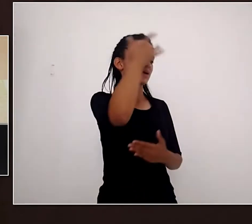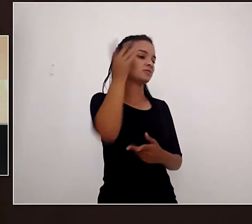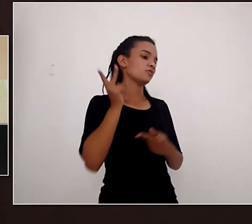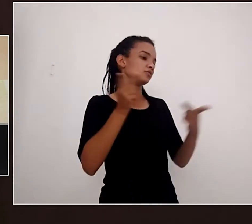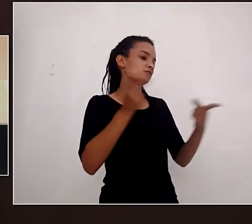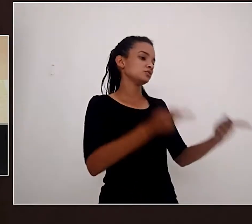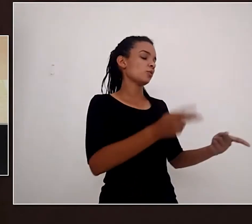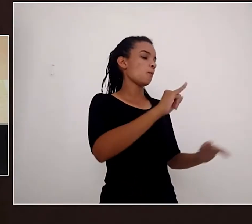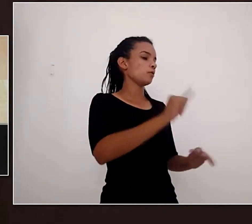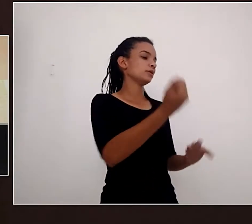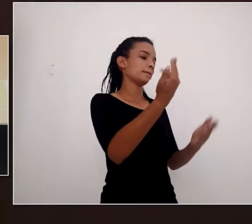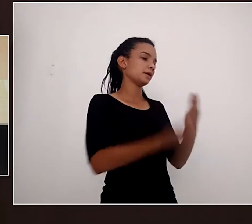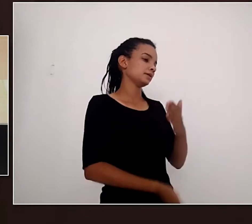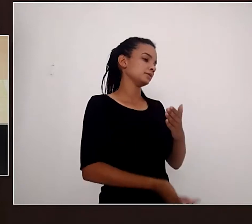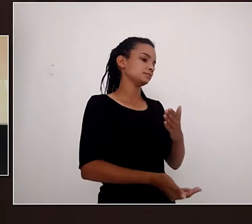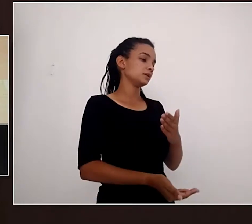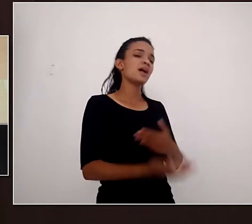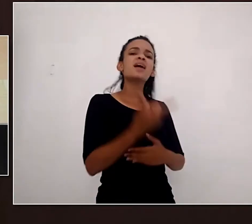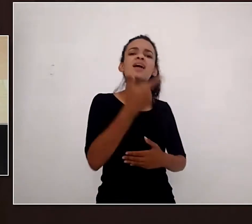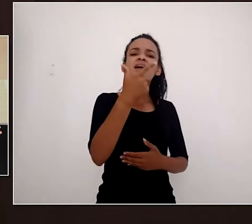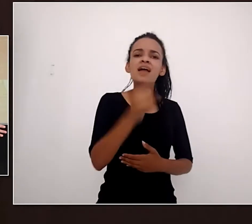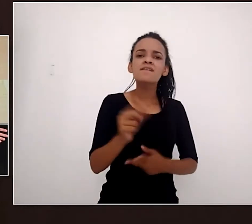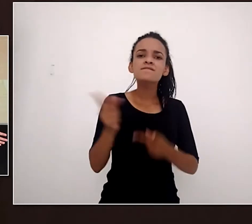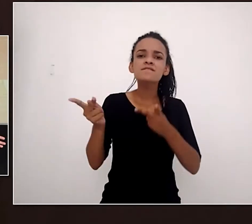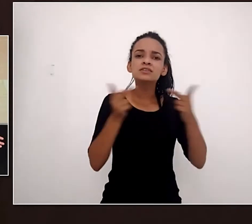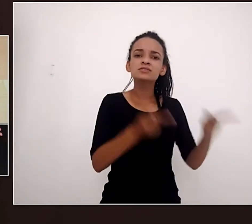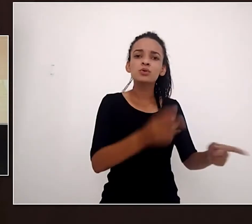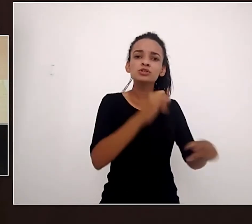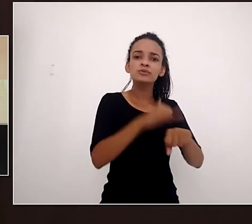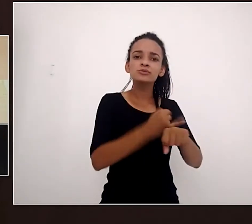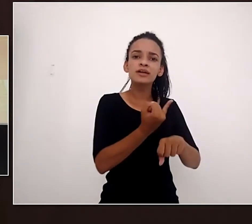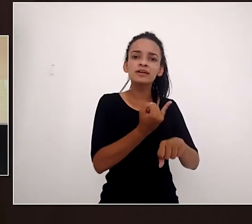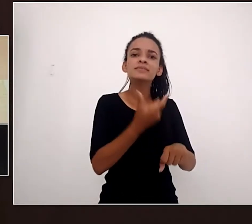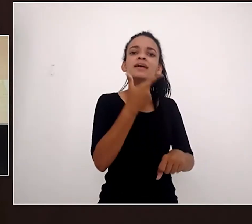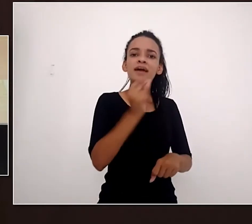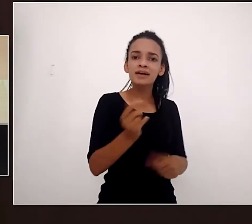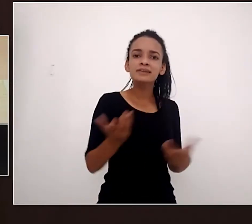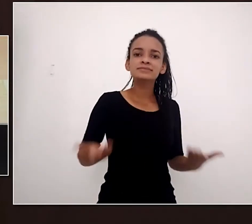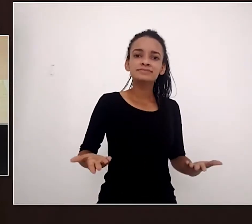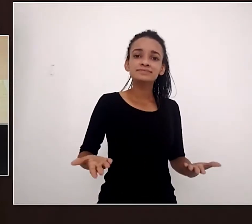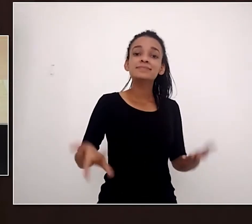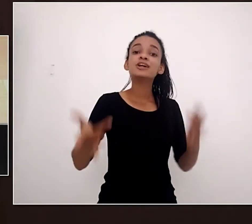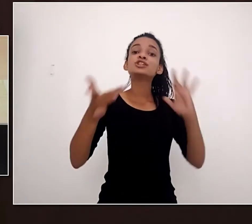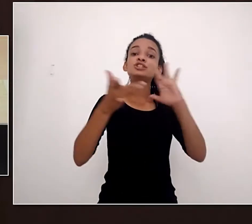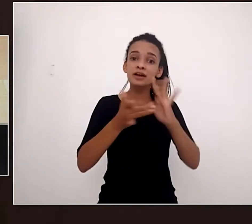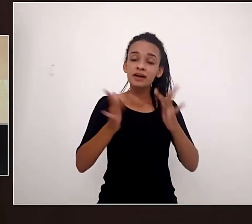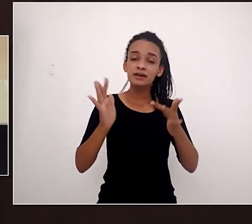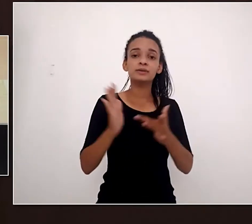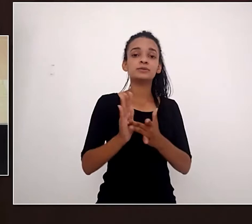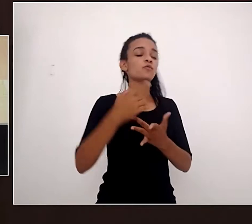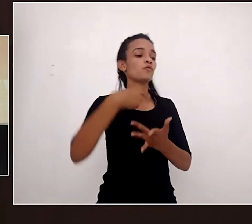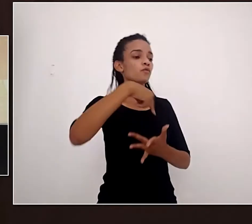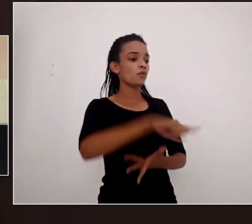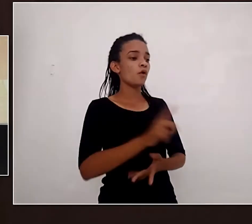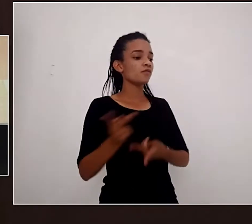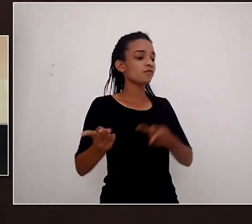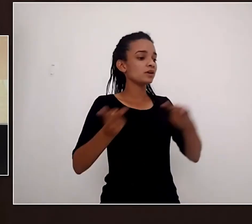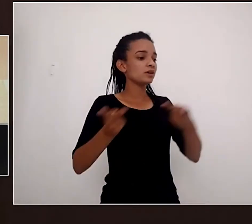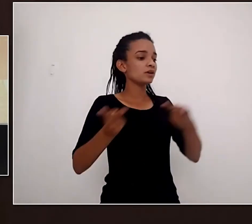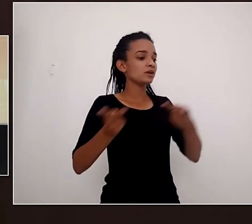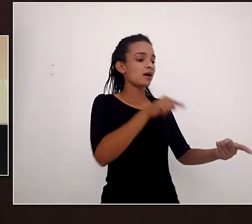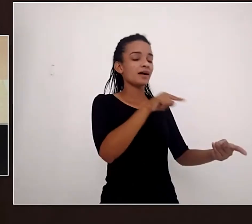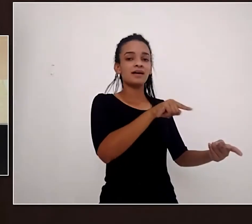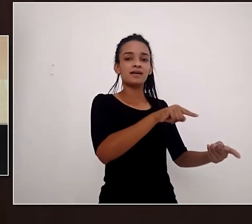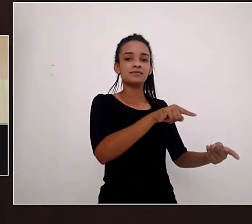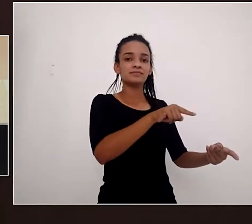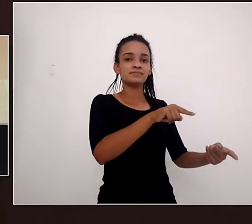Hein? O nosso Senhor Jesus Cristo veio para o que era seu, e o seu povo não